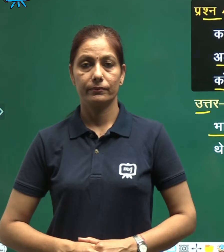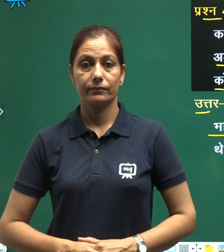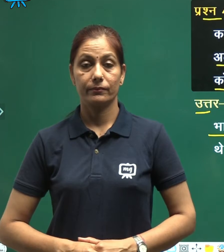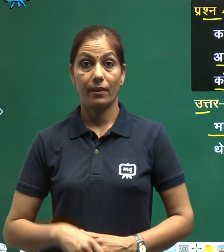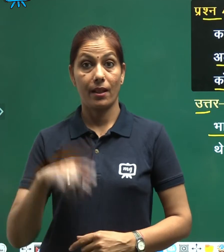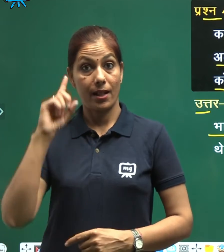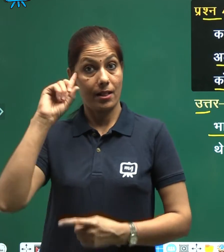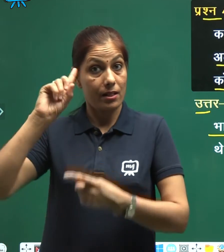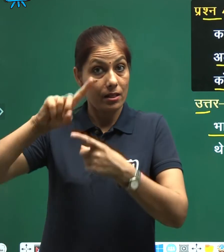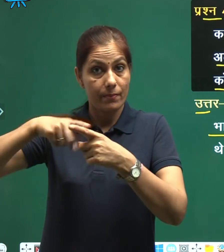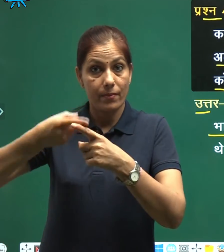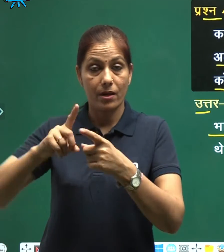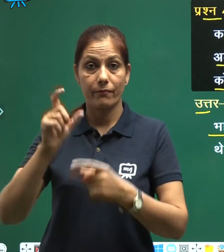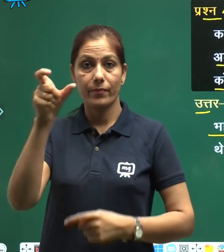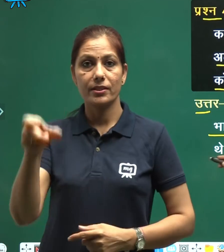परखवान व्यक्ति थे।